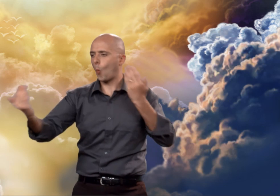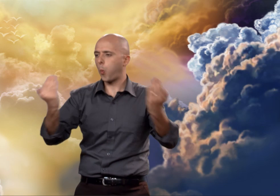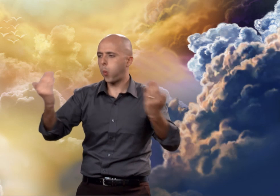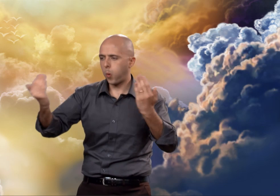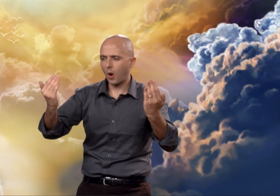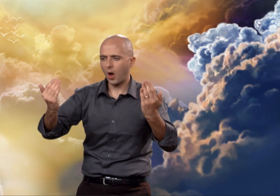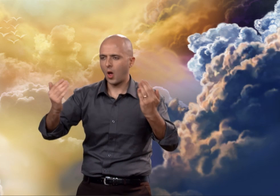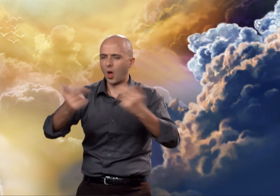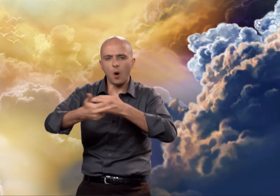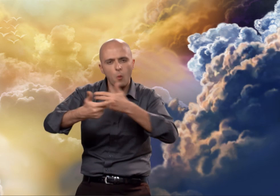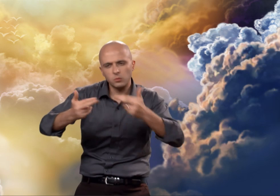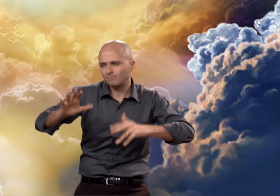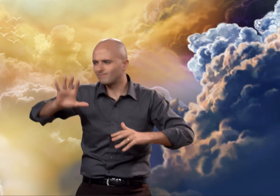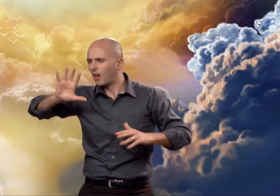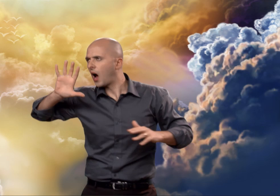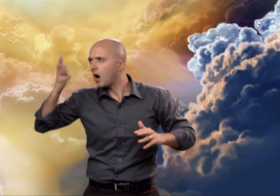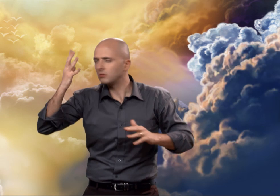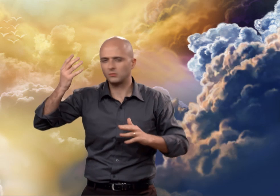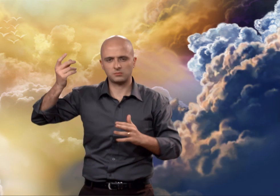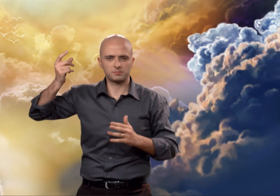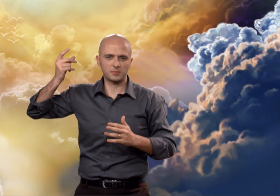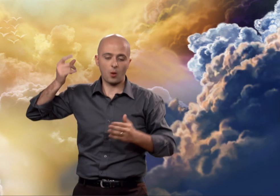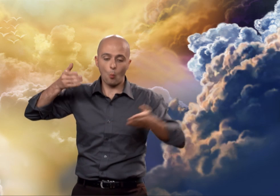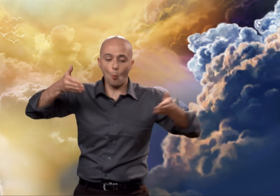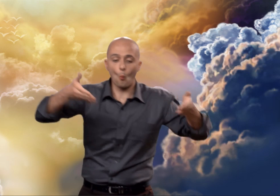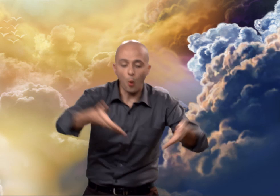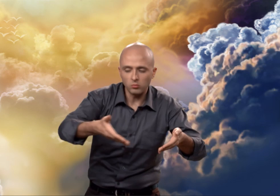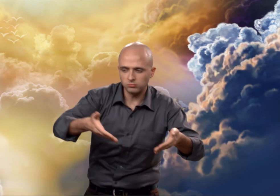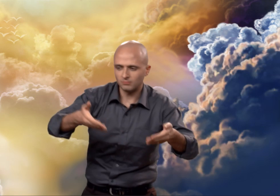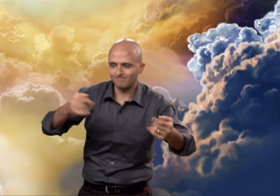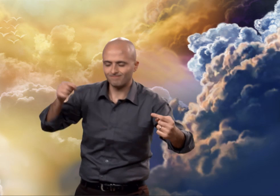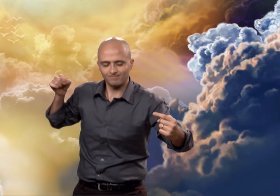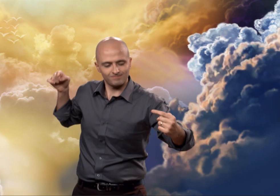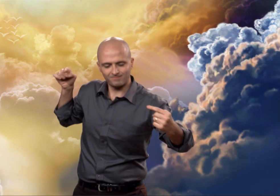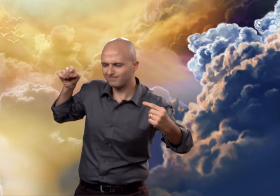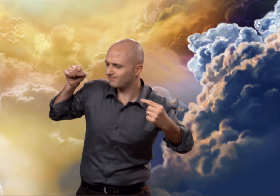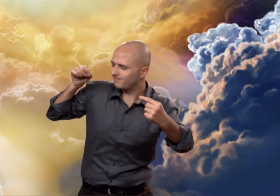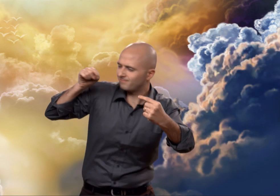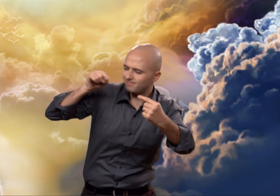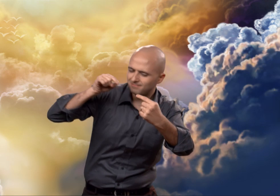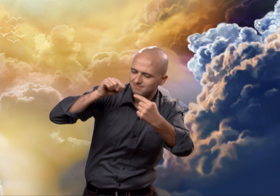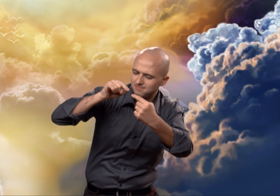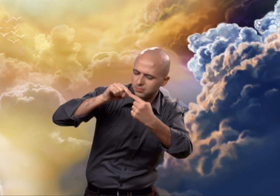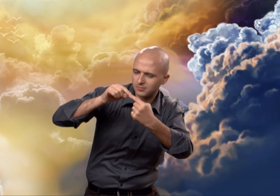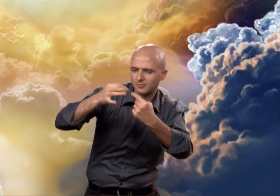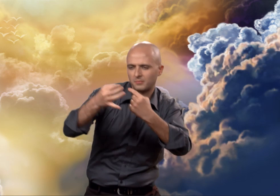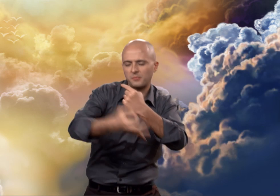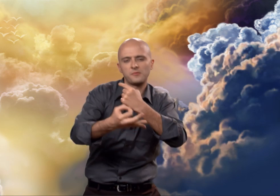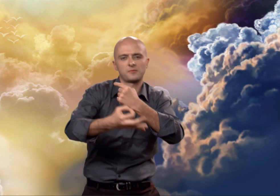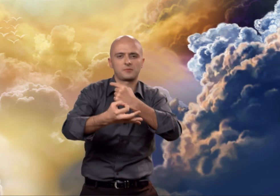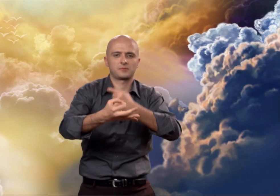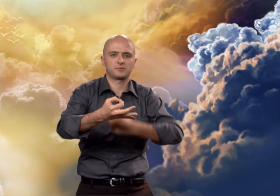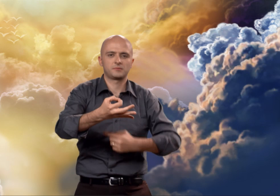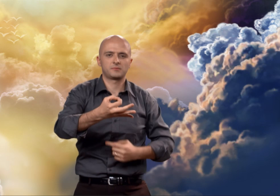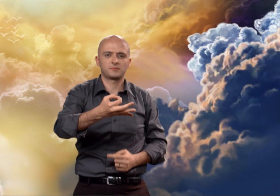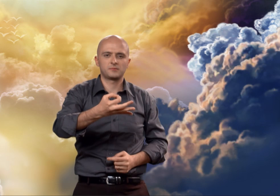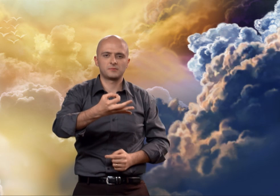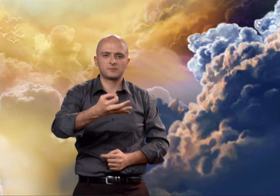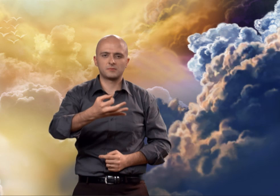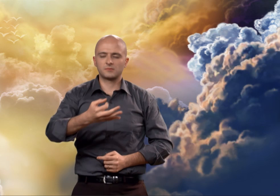Cristo, afirmando que ele não existia antes de sua vinda ao mundo. Essa teoria contradiz as declarações de nosso Salvador a respeito